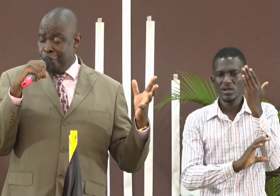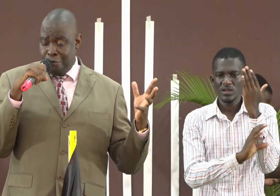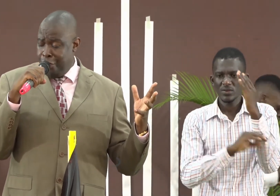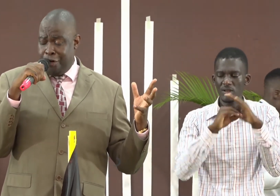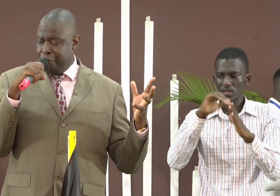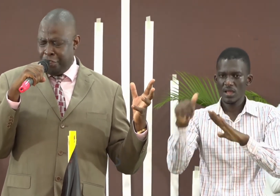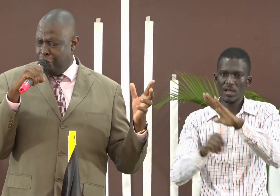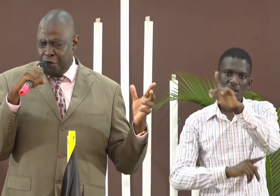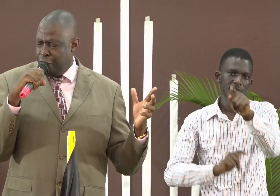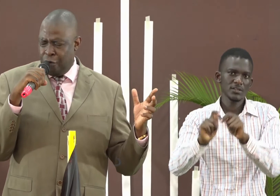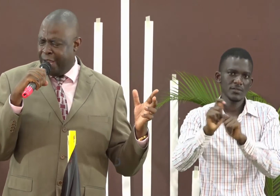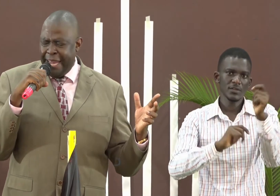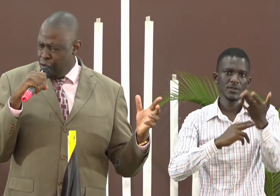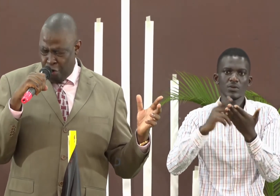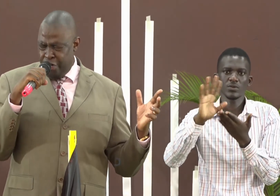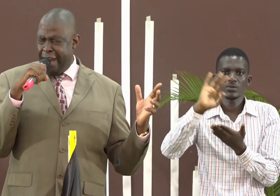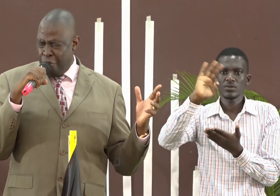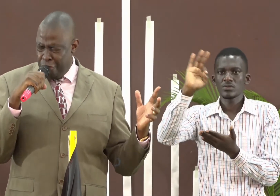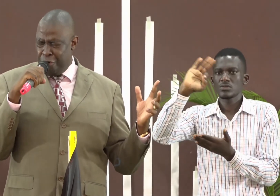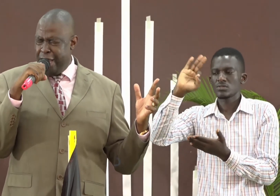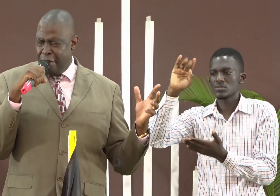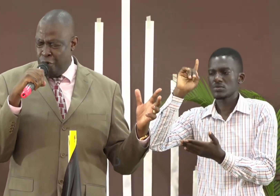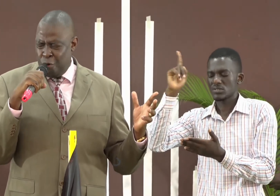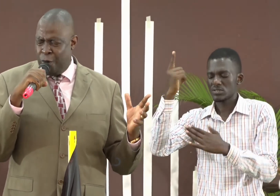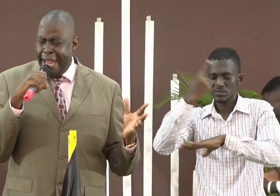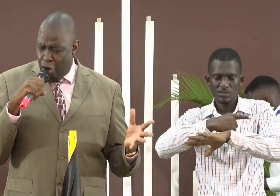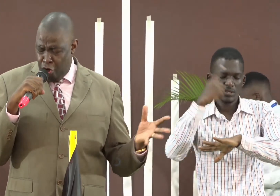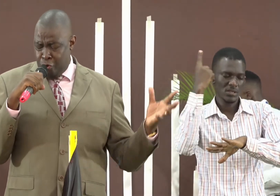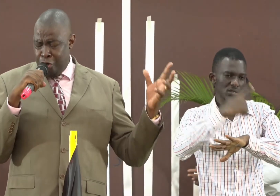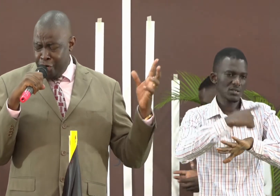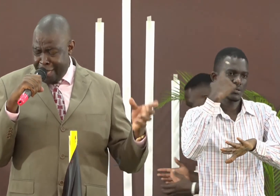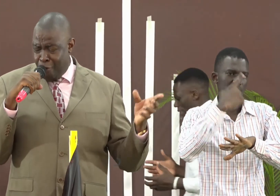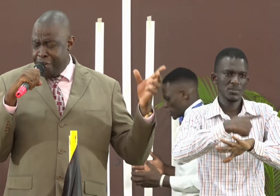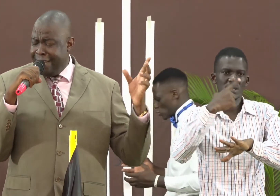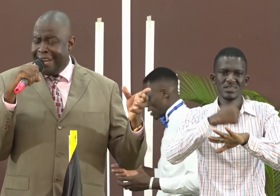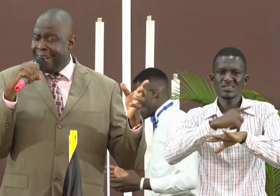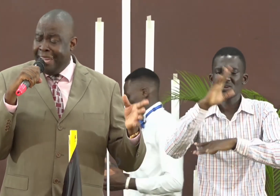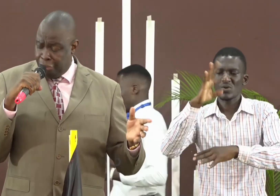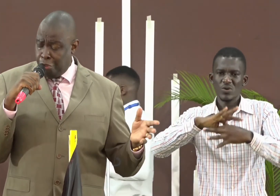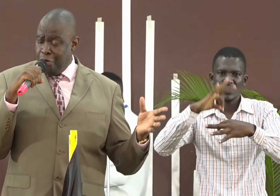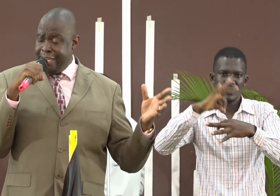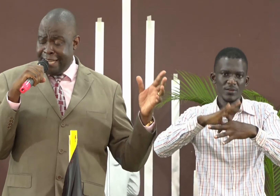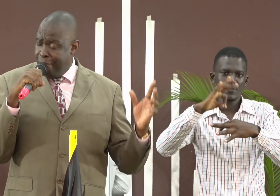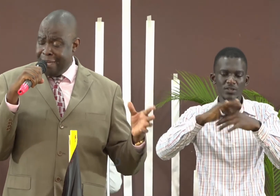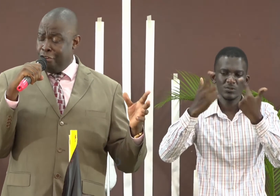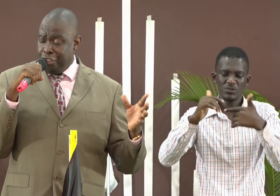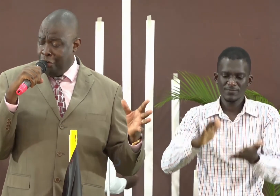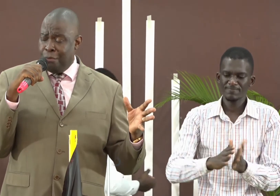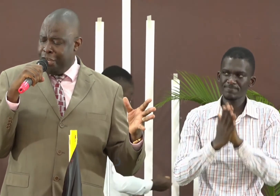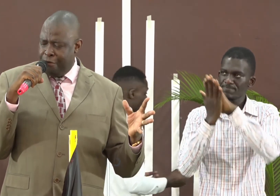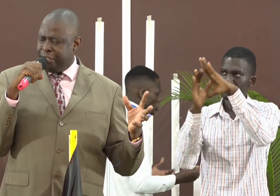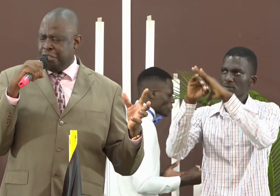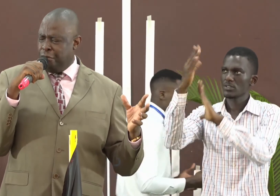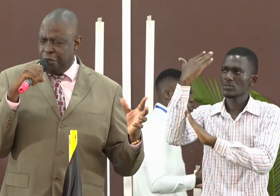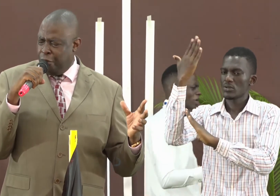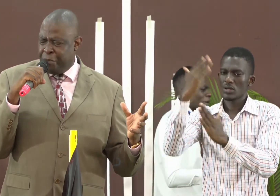w'obufuzi obw'omwoyo omutukuvu lunaku ku lunaku okulonda kwonna tukuleeta mikono